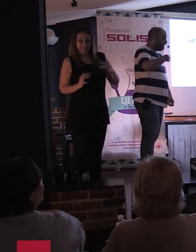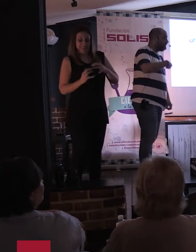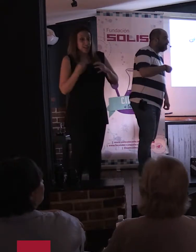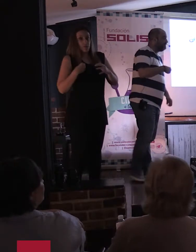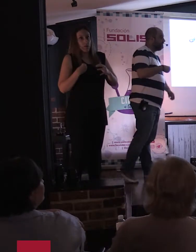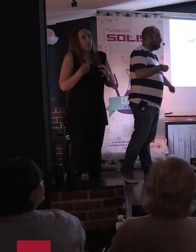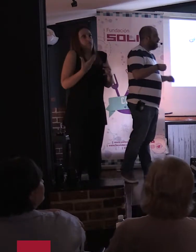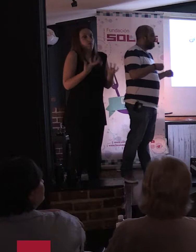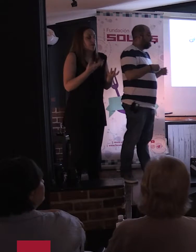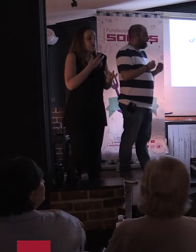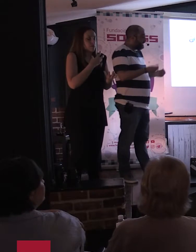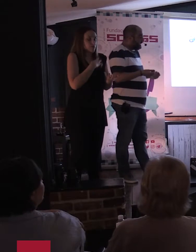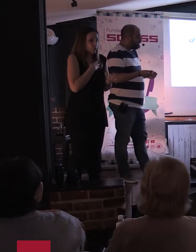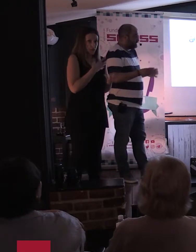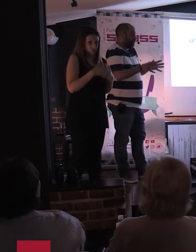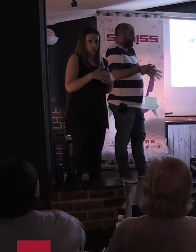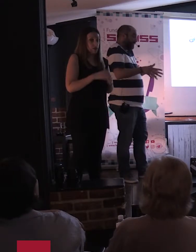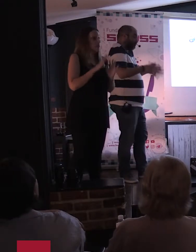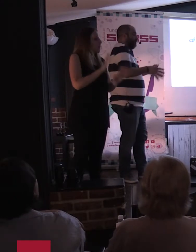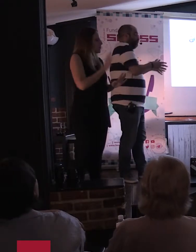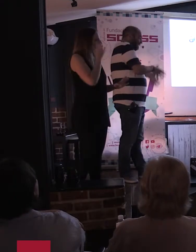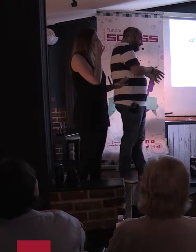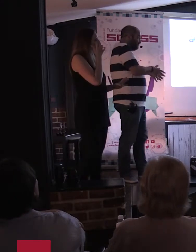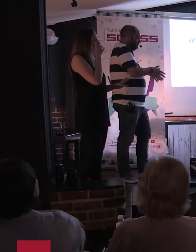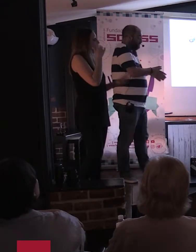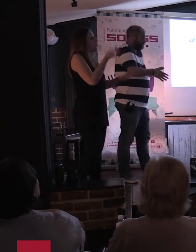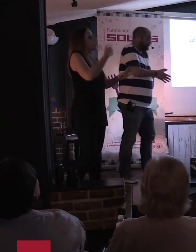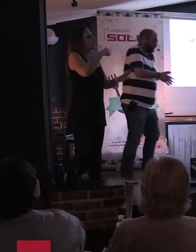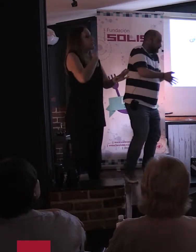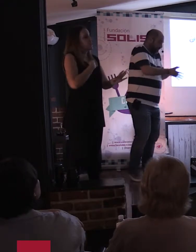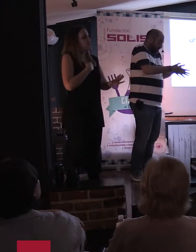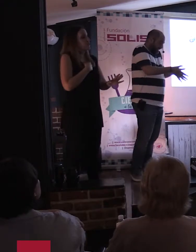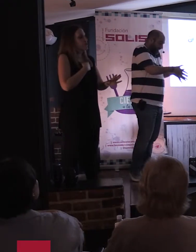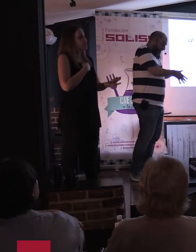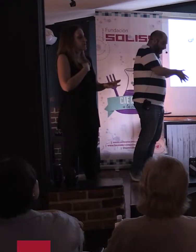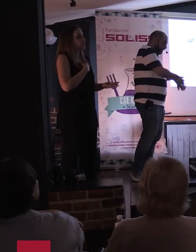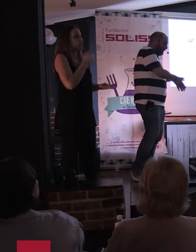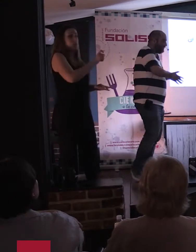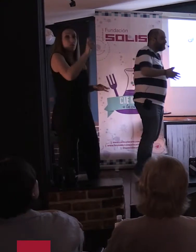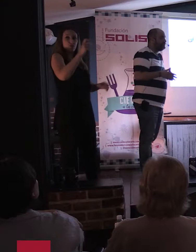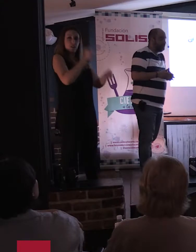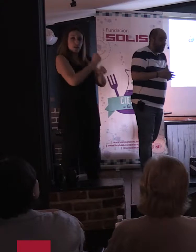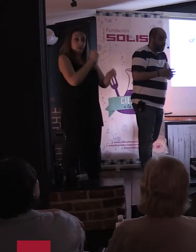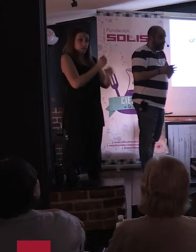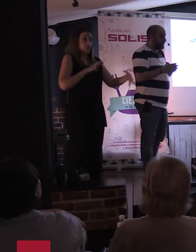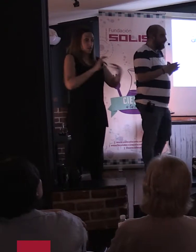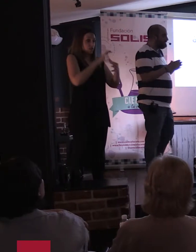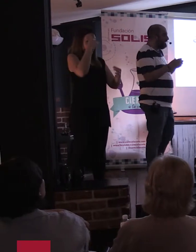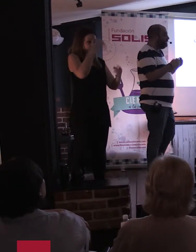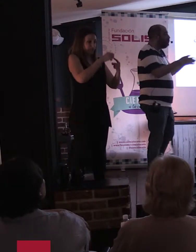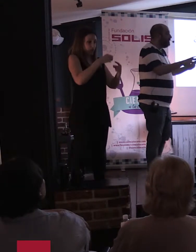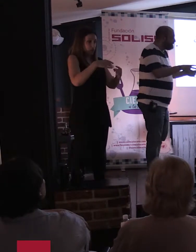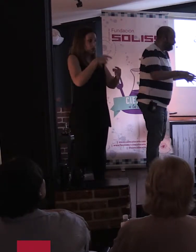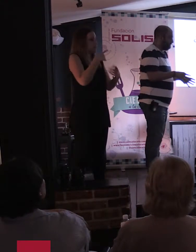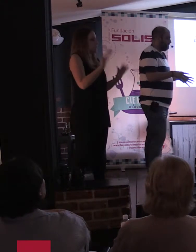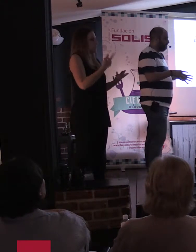volver a aprender, la idea es, ya digo, lo que nos han dicho la gente que trabaja en esto, los neurólogos, es que